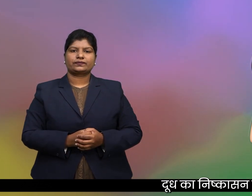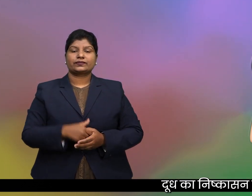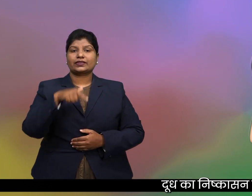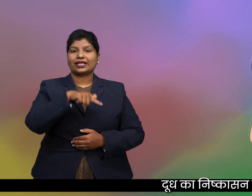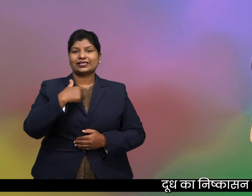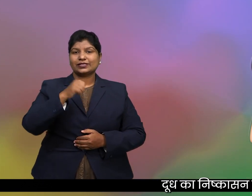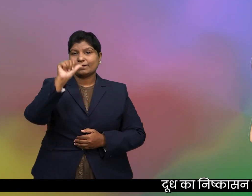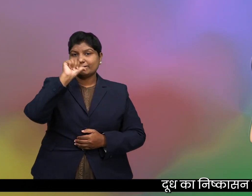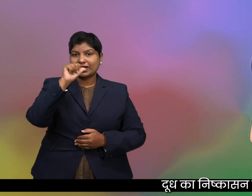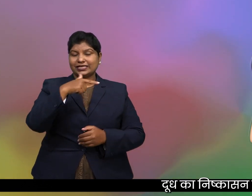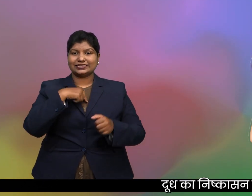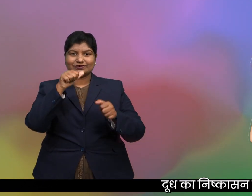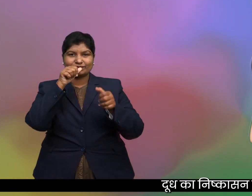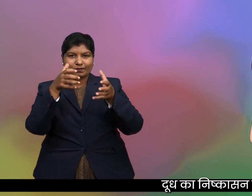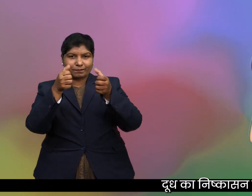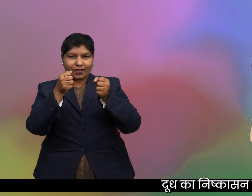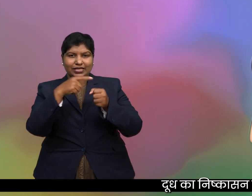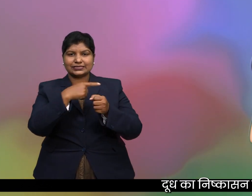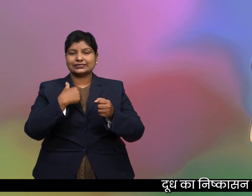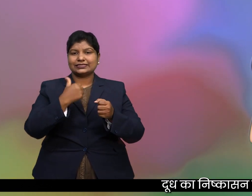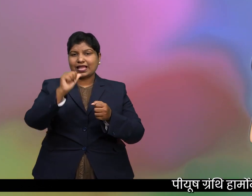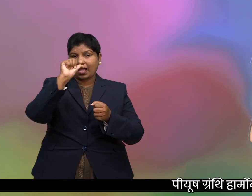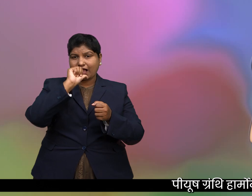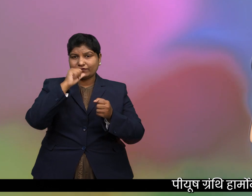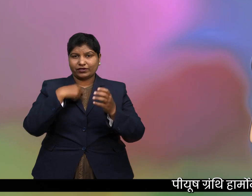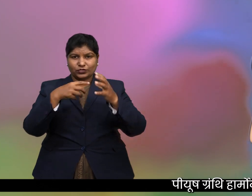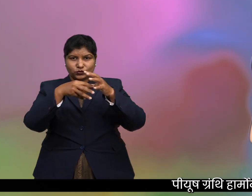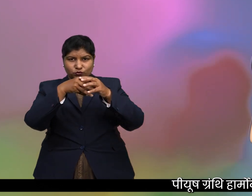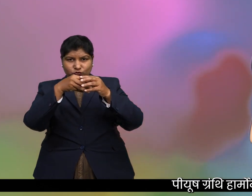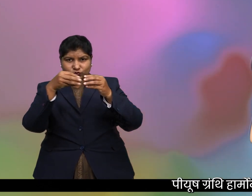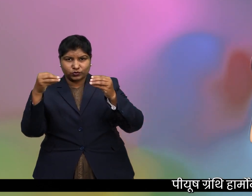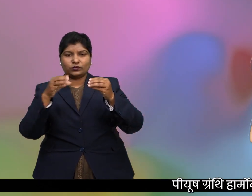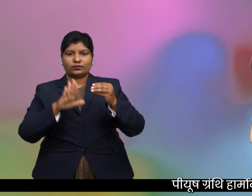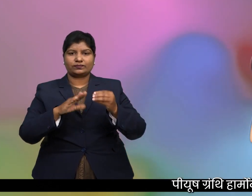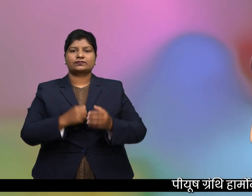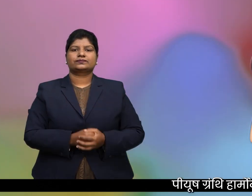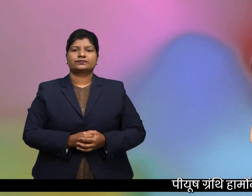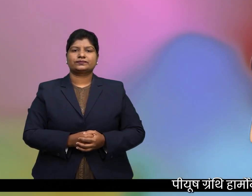दूध का निष्कासन पाश्च पीयूष ग्रंथि